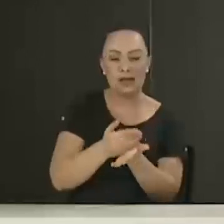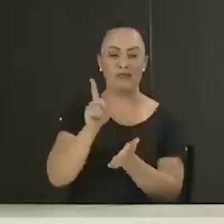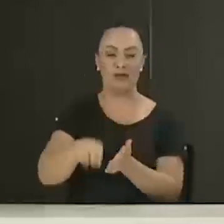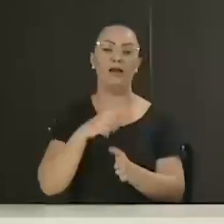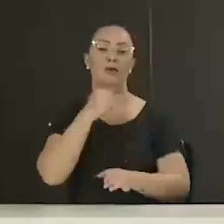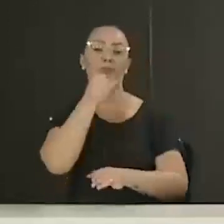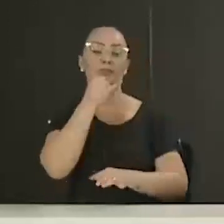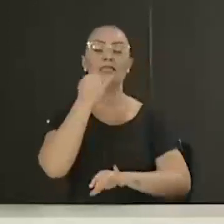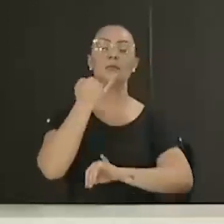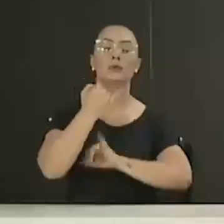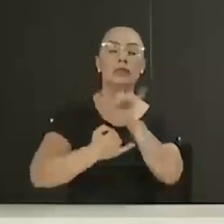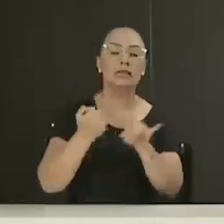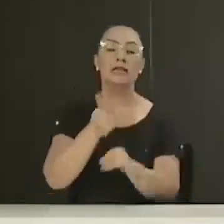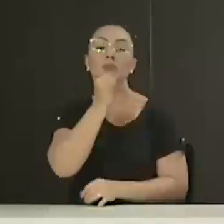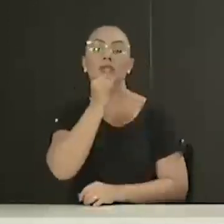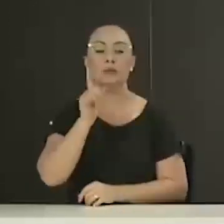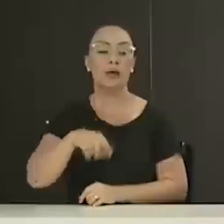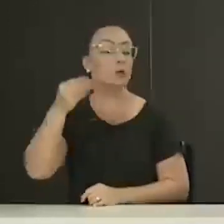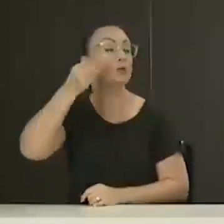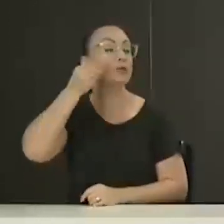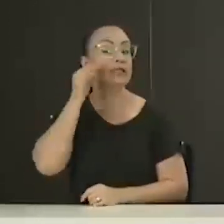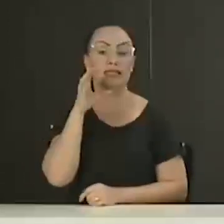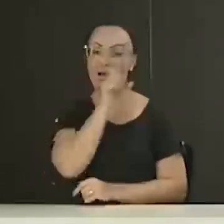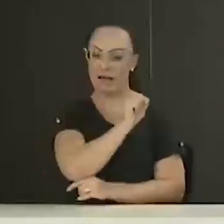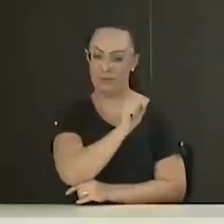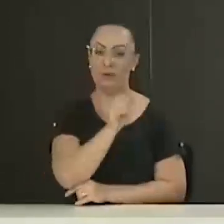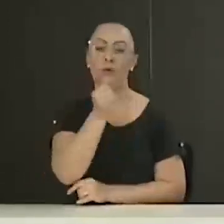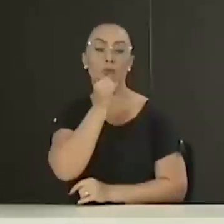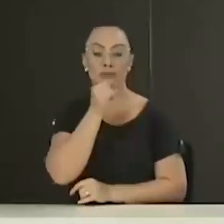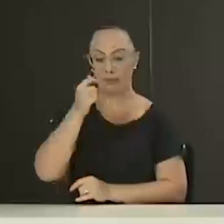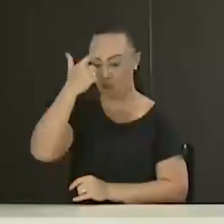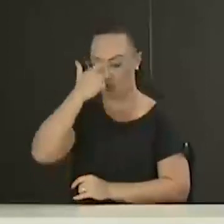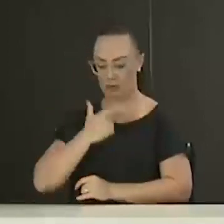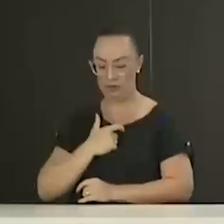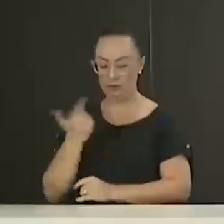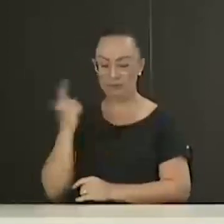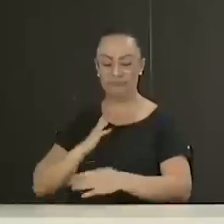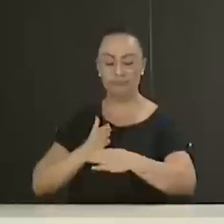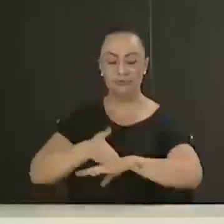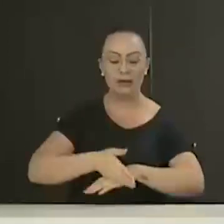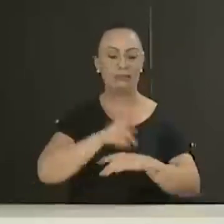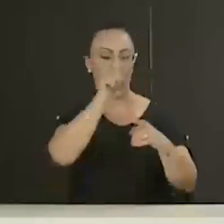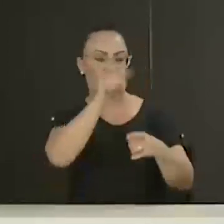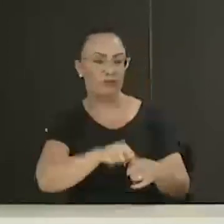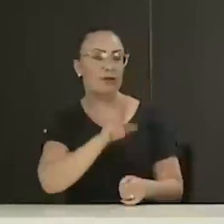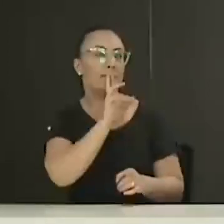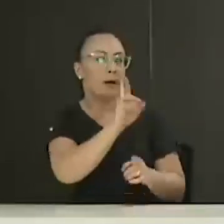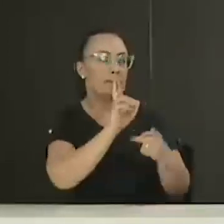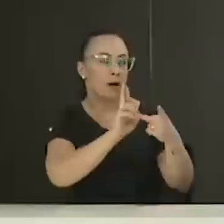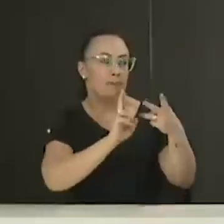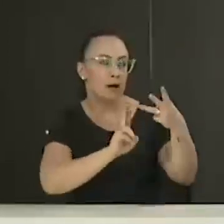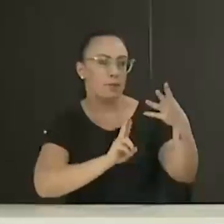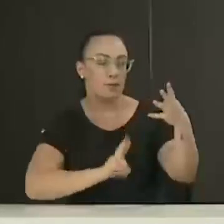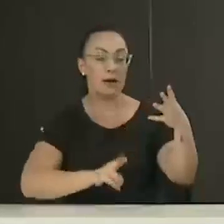do que ela sente do que ela percebe que os sinais e sintomas e então graduar a sua condição para saber se ela eu não tô em casa tchau